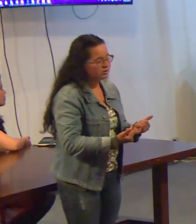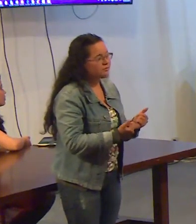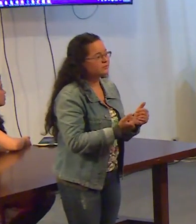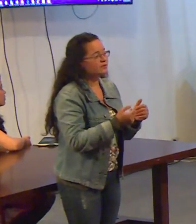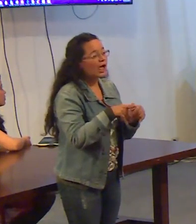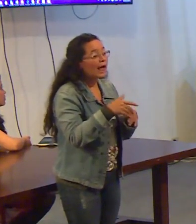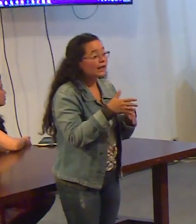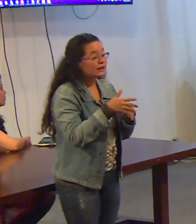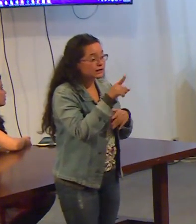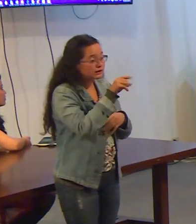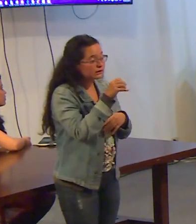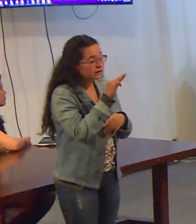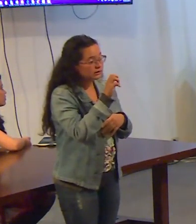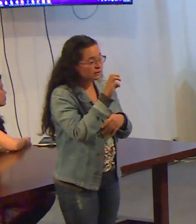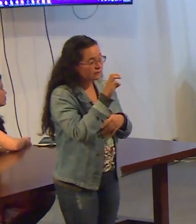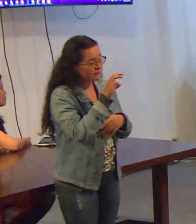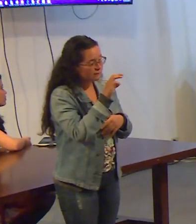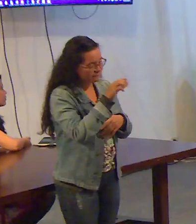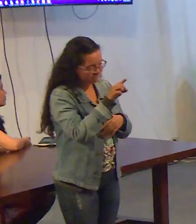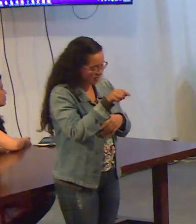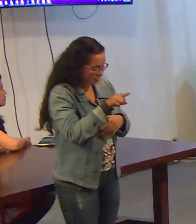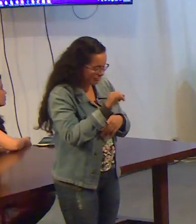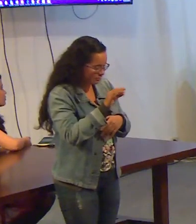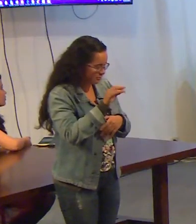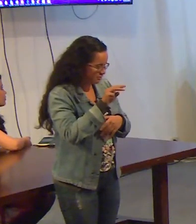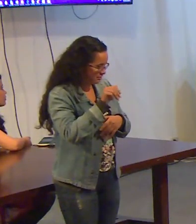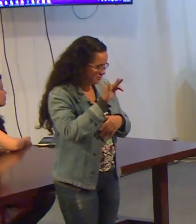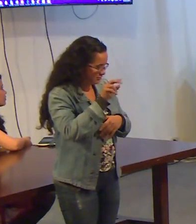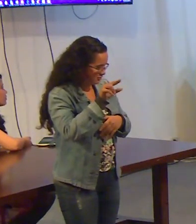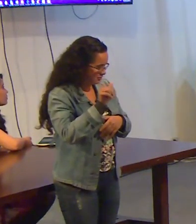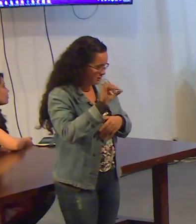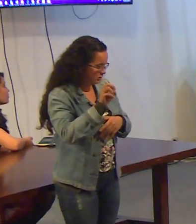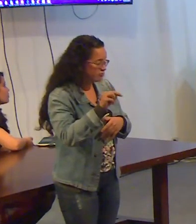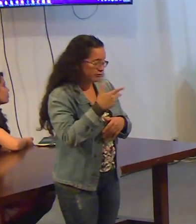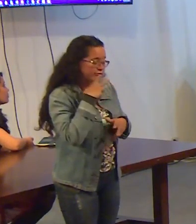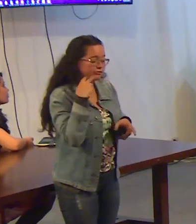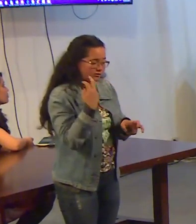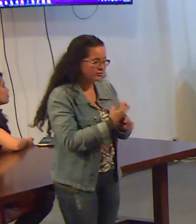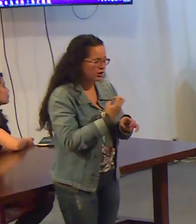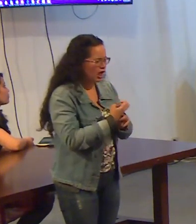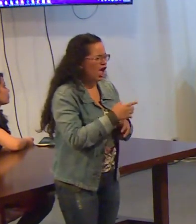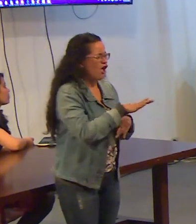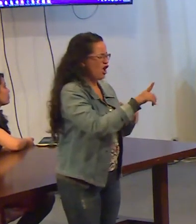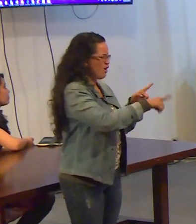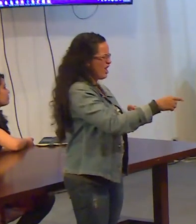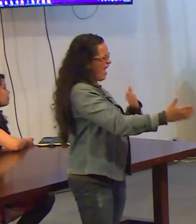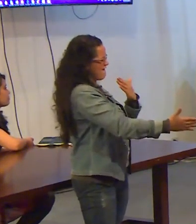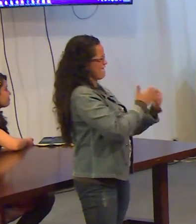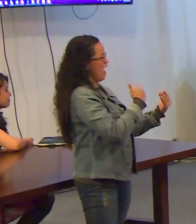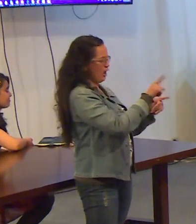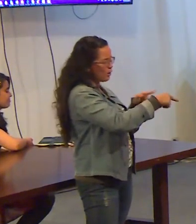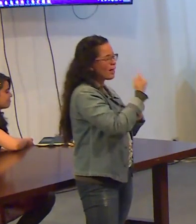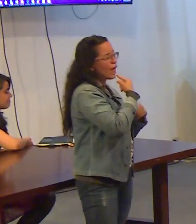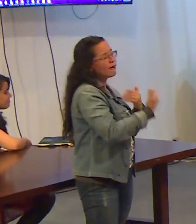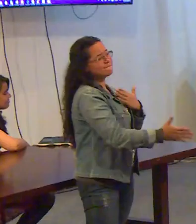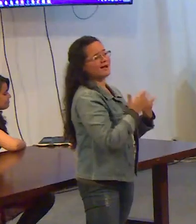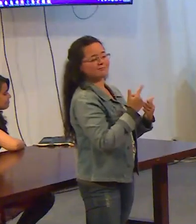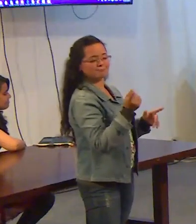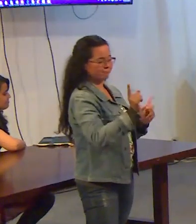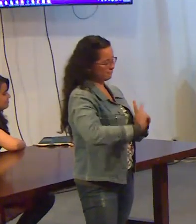un camino complejo, difícil, no tan sencillo como nos lo dijeron algunas veces,